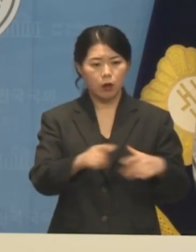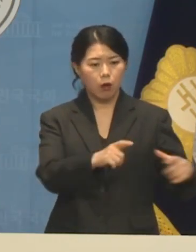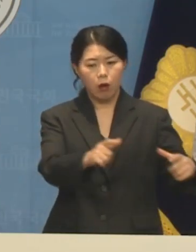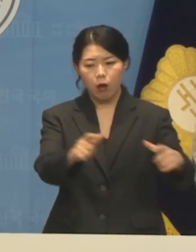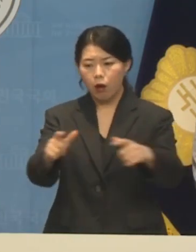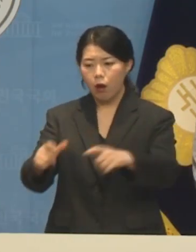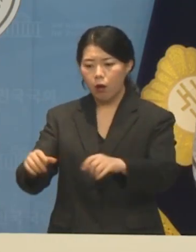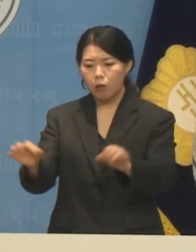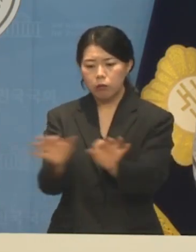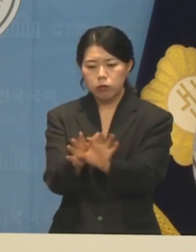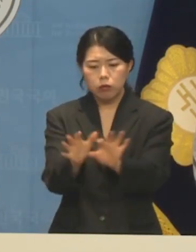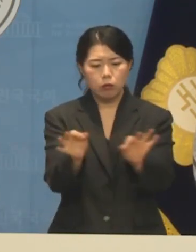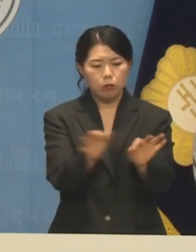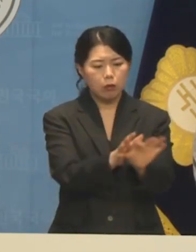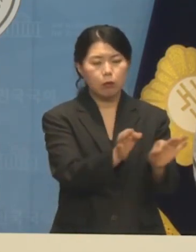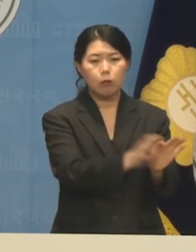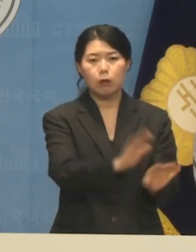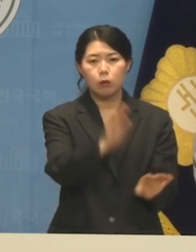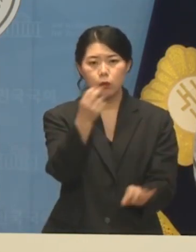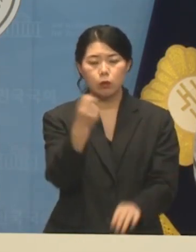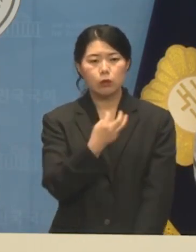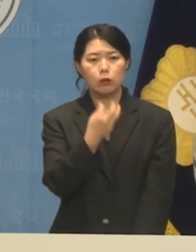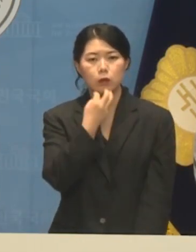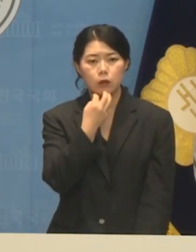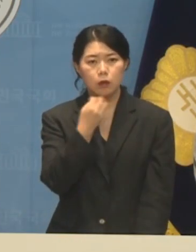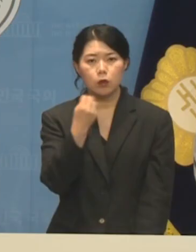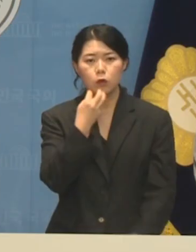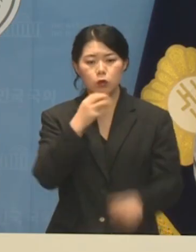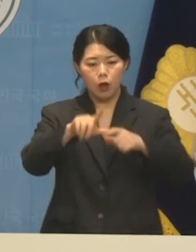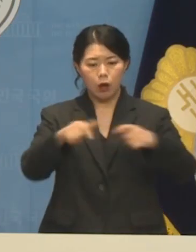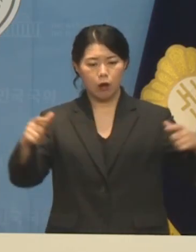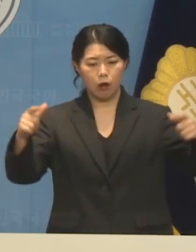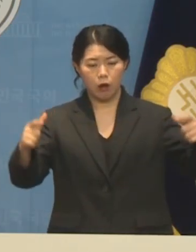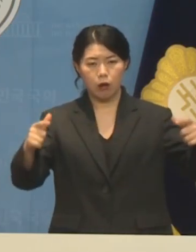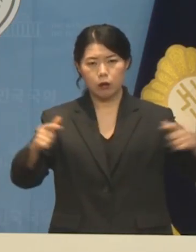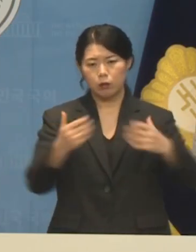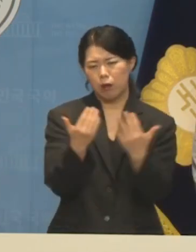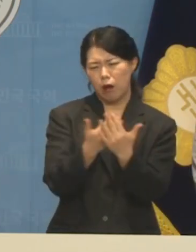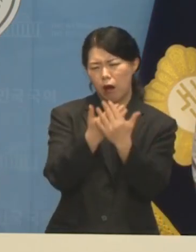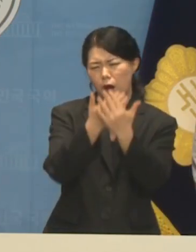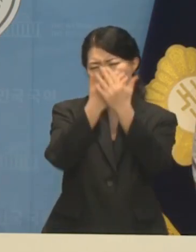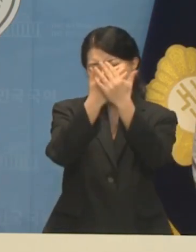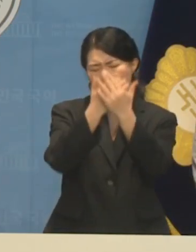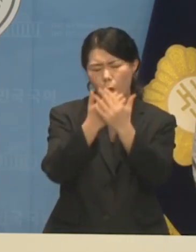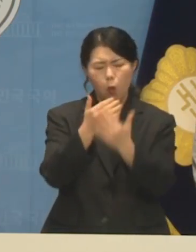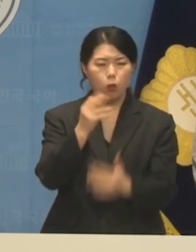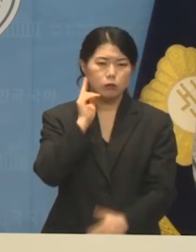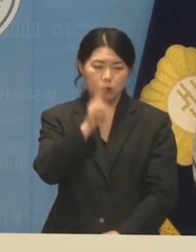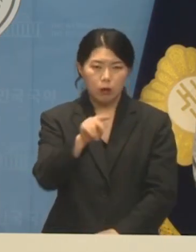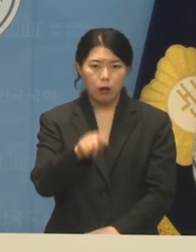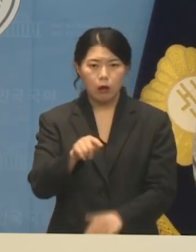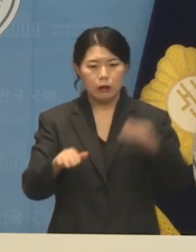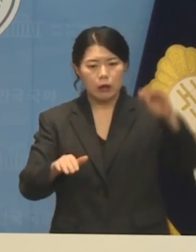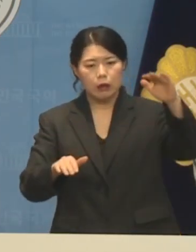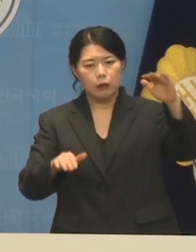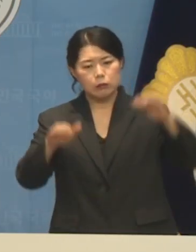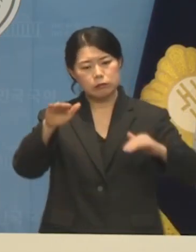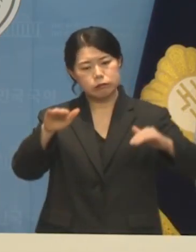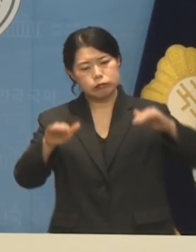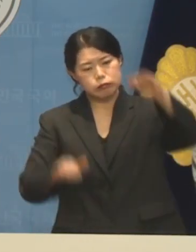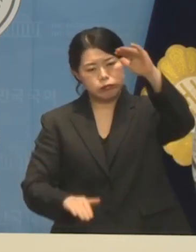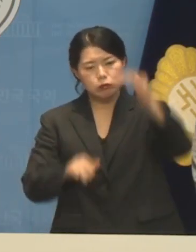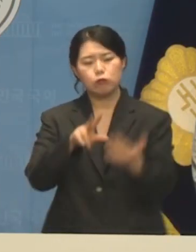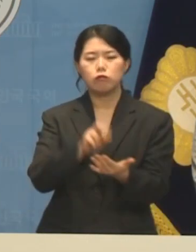소멸되고 또 서울과 수도권이 더 발달하는 이런 불균형이 우리 사회의 주요한 문제로